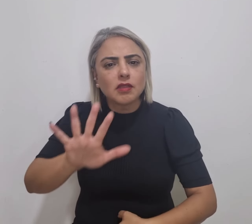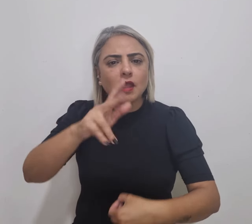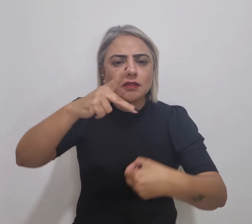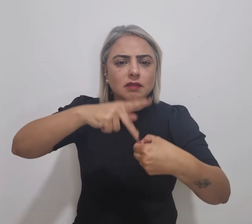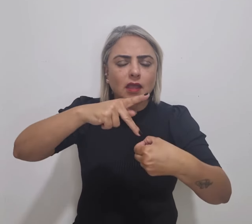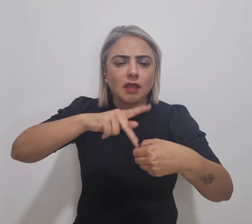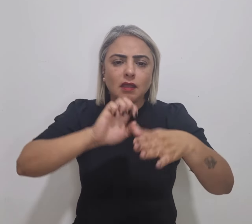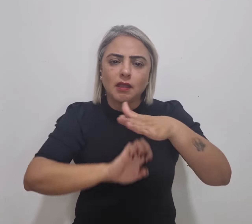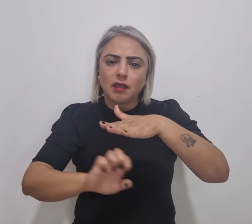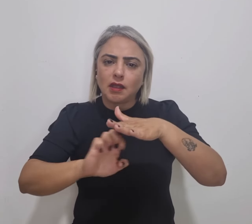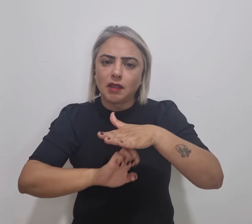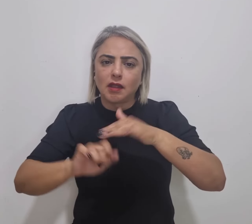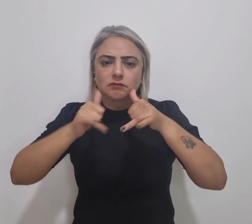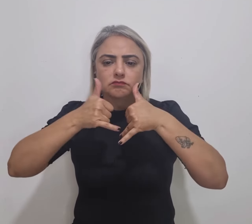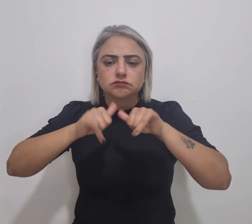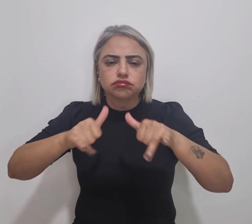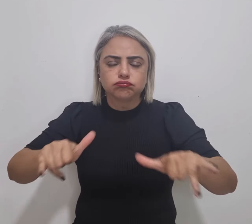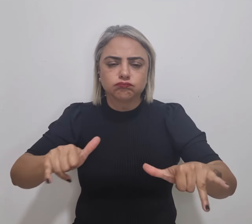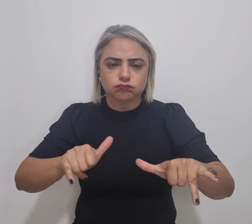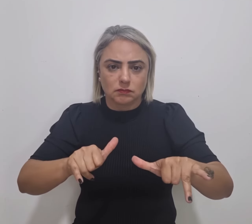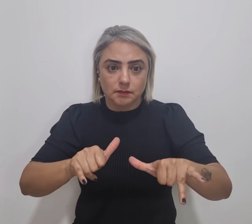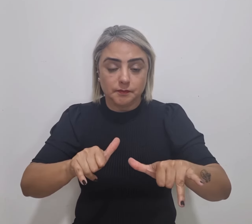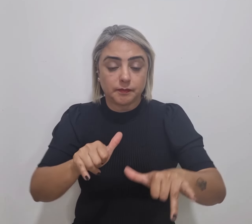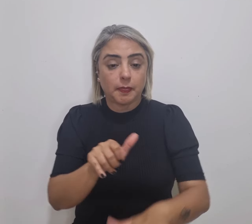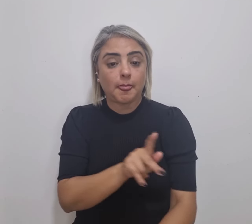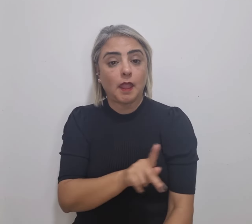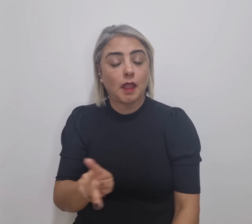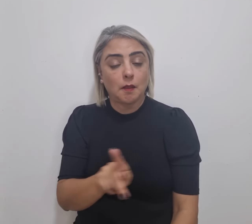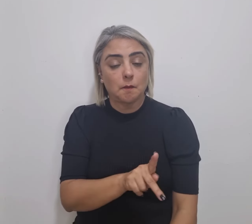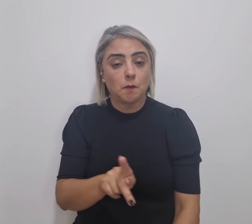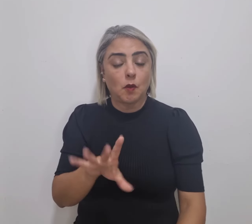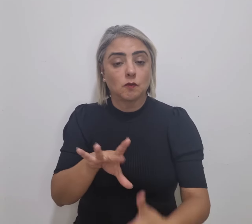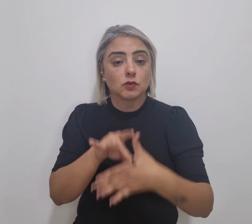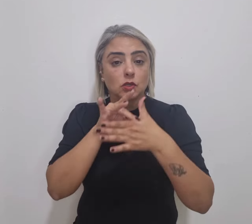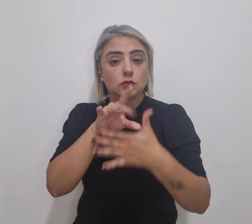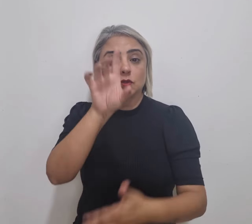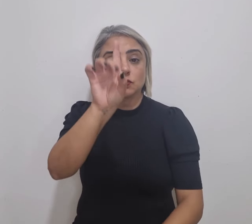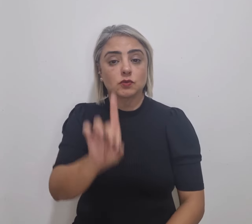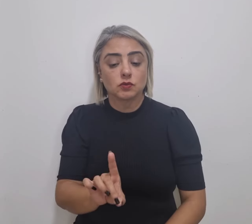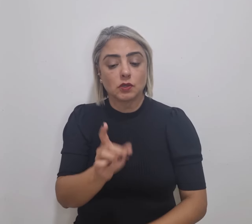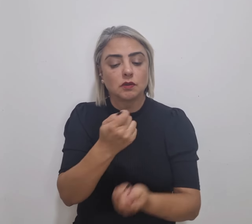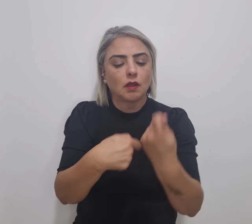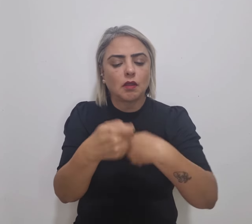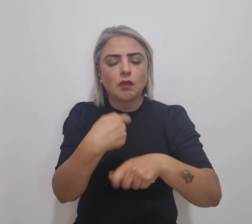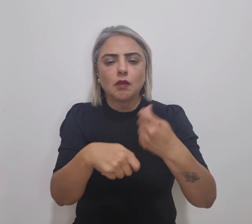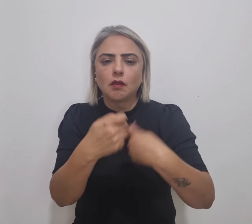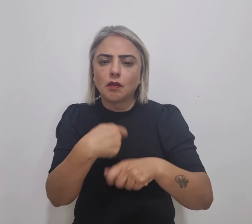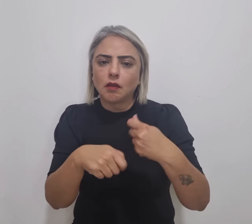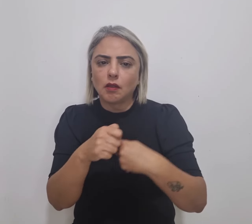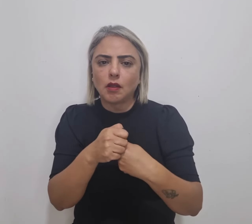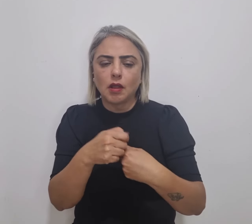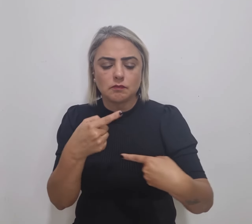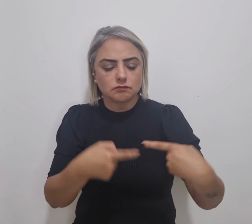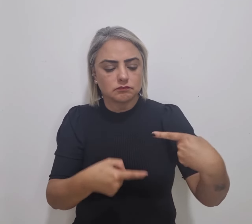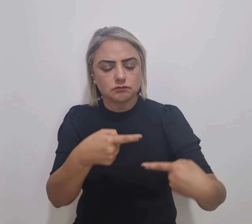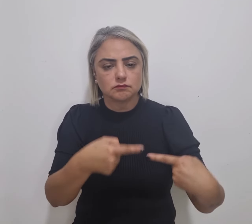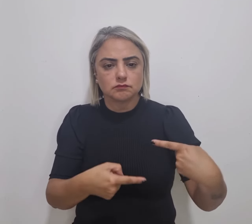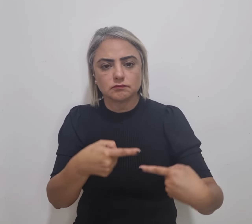da Eletrobras. Professor titular de Direito Econômico e Economia Política da Faculdade